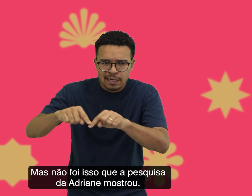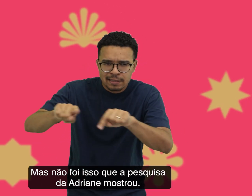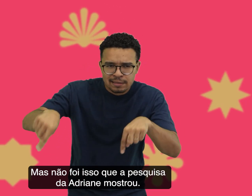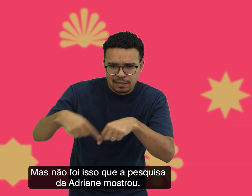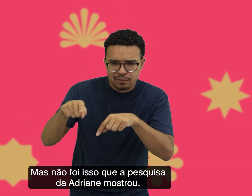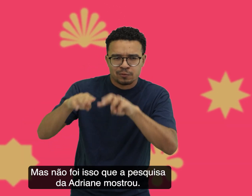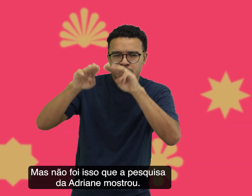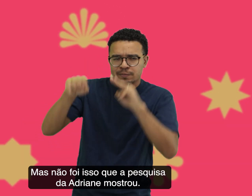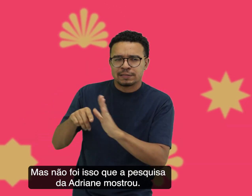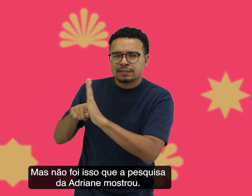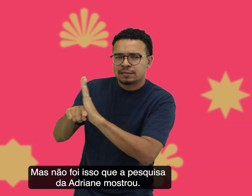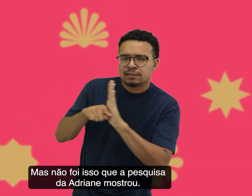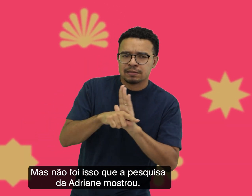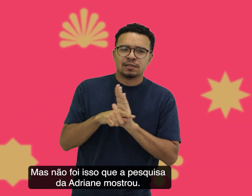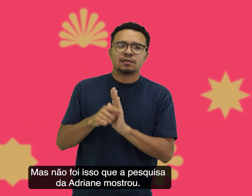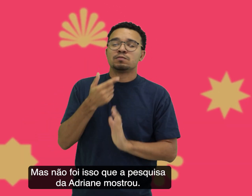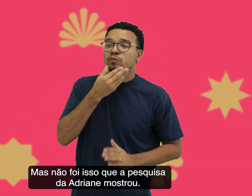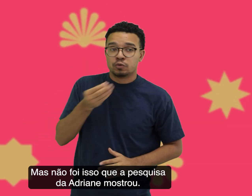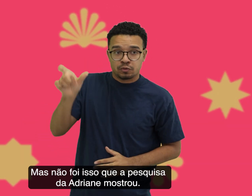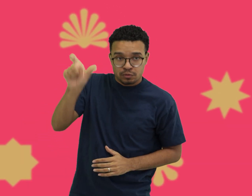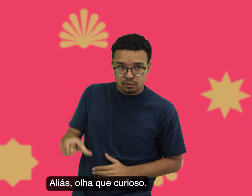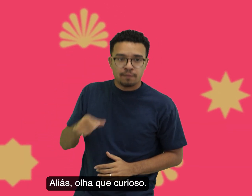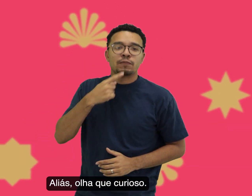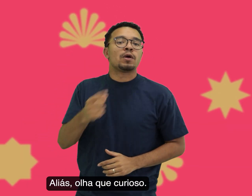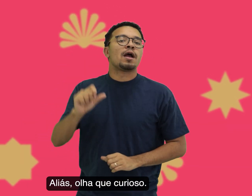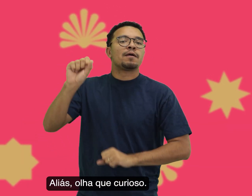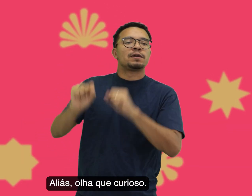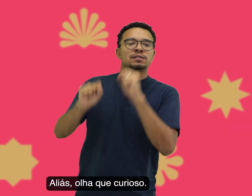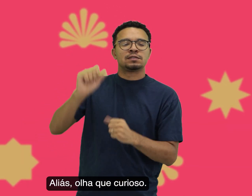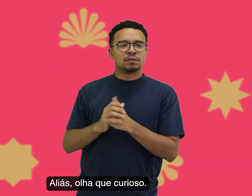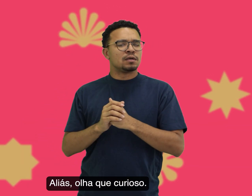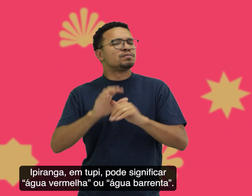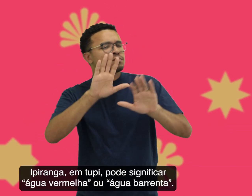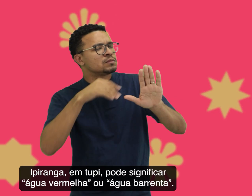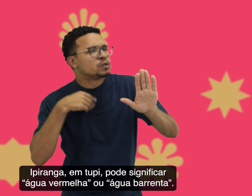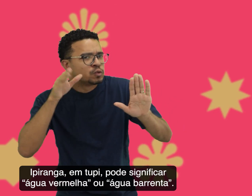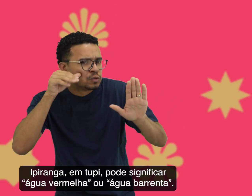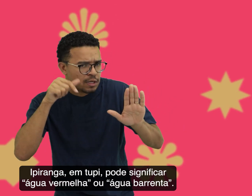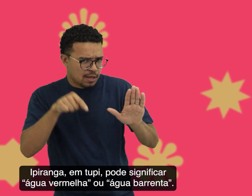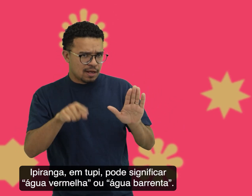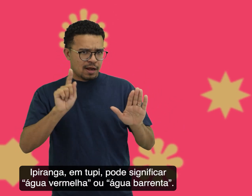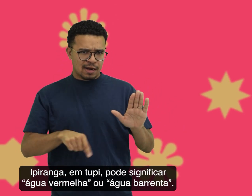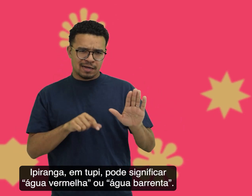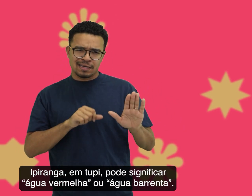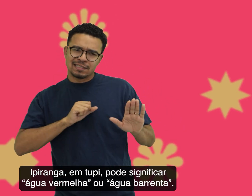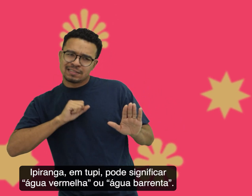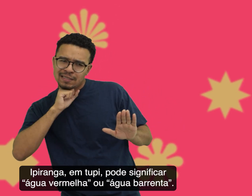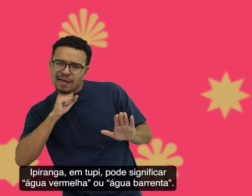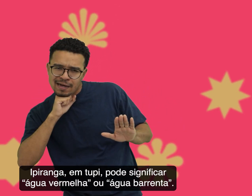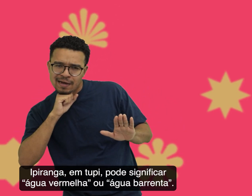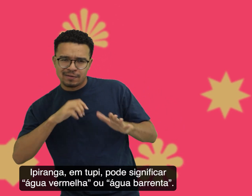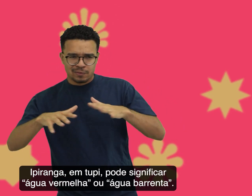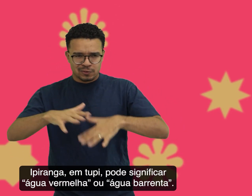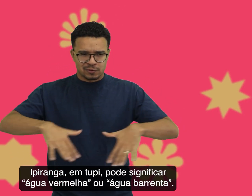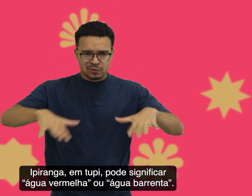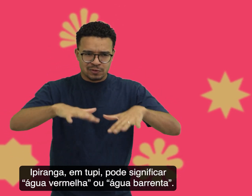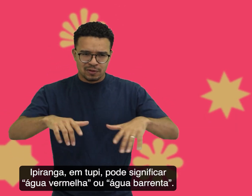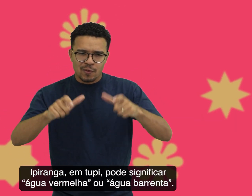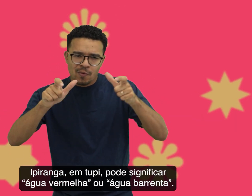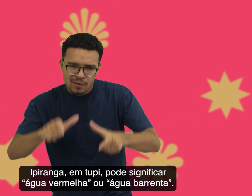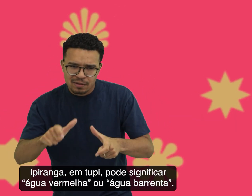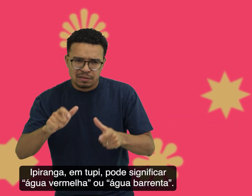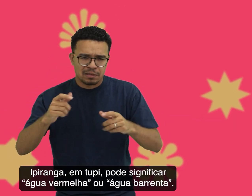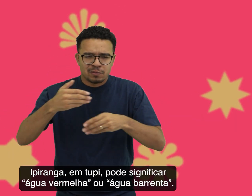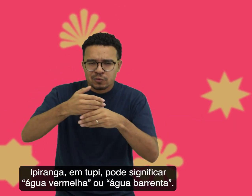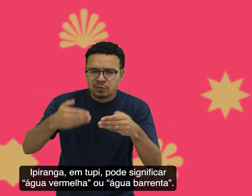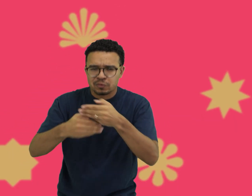do Ipiranga, mas não foi isso que a pesquisa da Adriane mostrou. Aliás, olha que curioso, Ipiranga, em tupi, pode significar